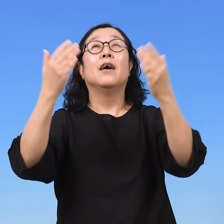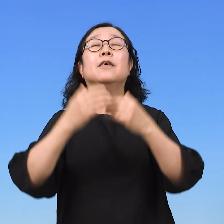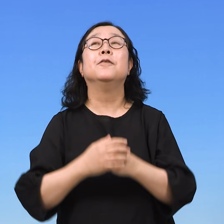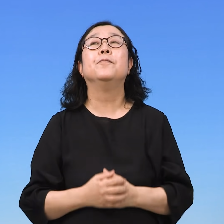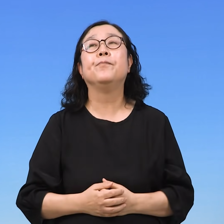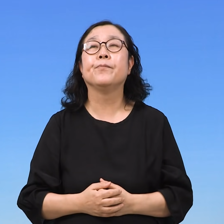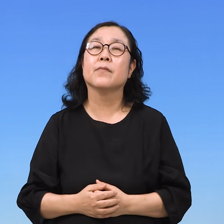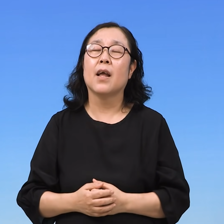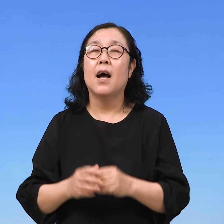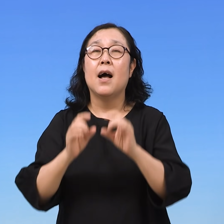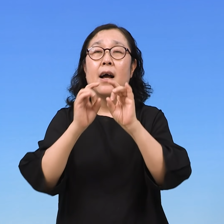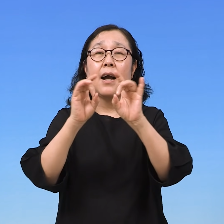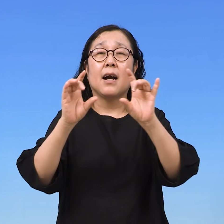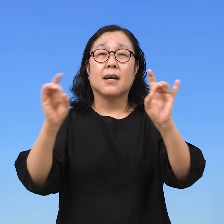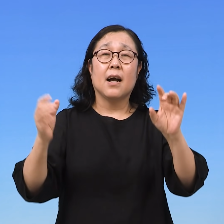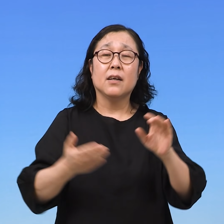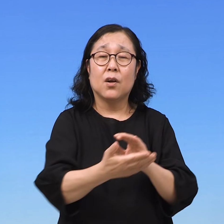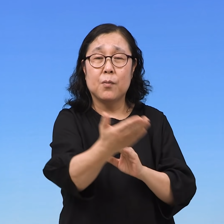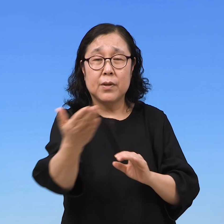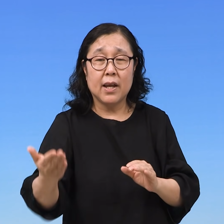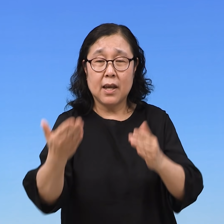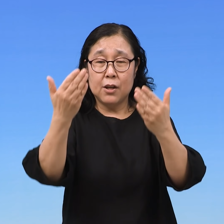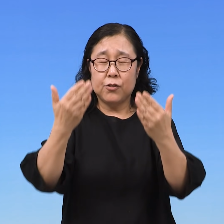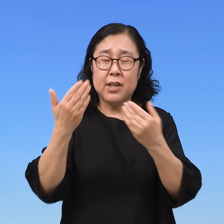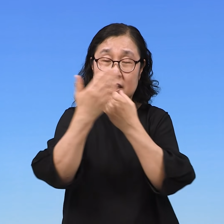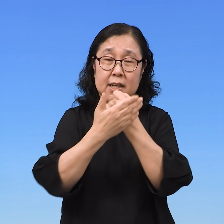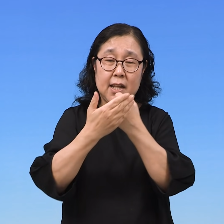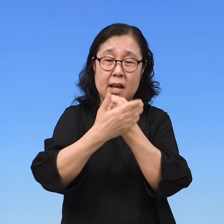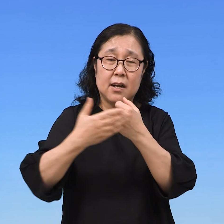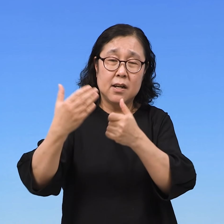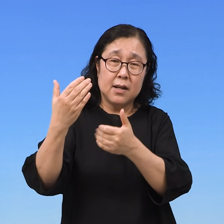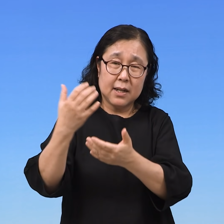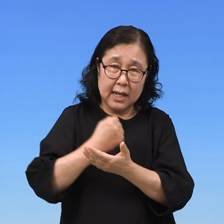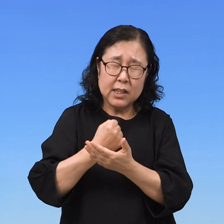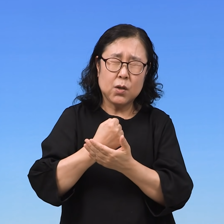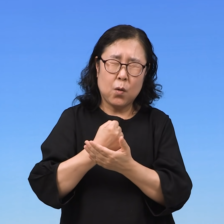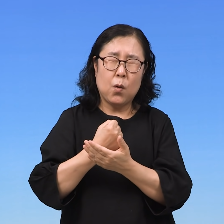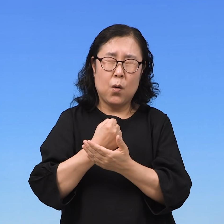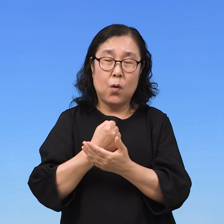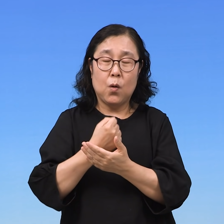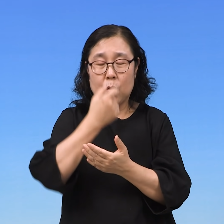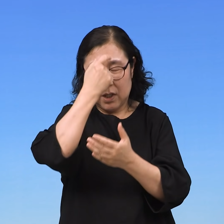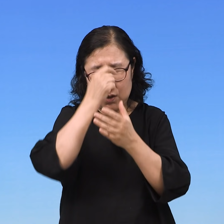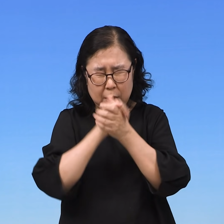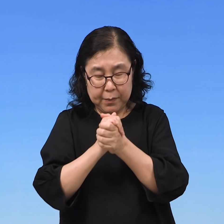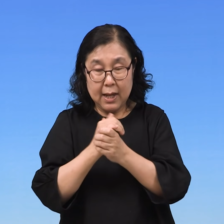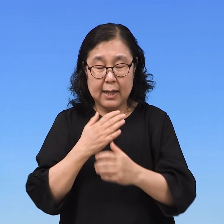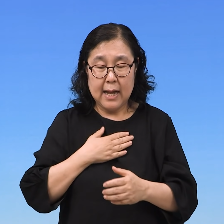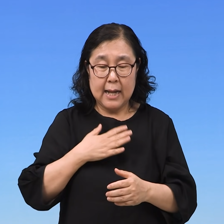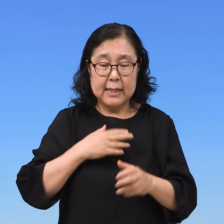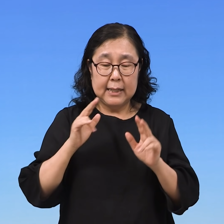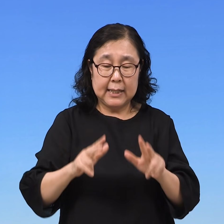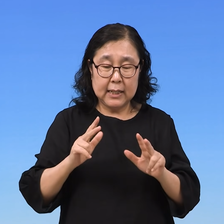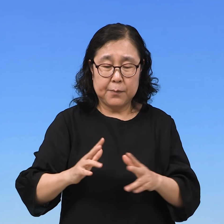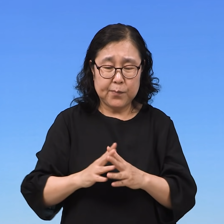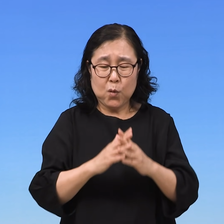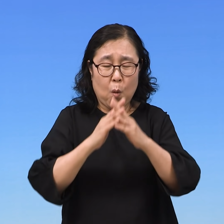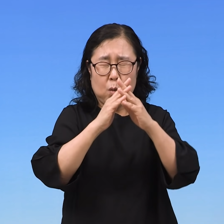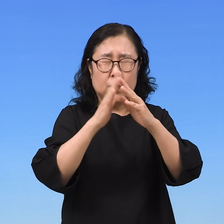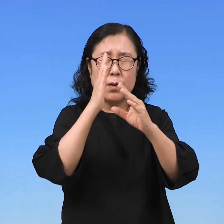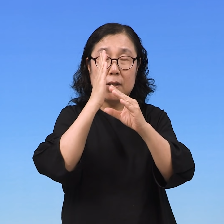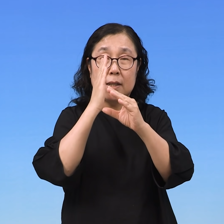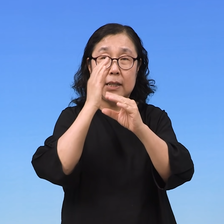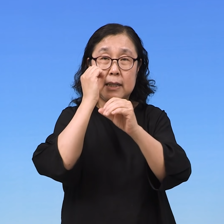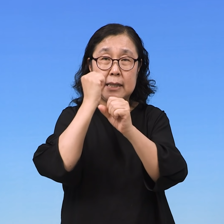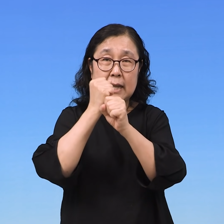오늘 각자에게 주신 그 은혜를 붙들고 기도하되, 하나님, 저는 과정적인 존재입니다. 아직은 미완성입니다. 아직은 공사